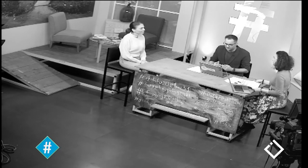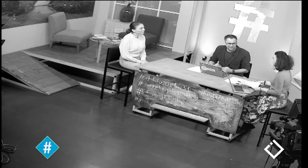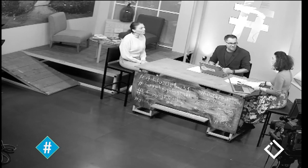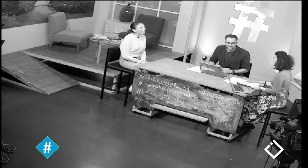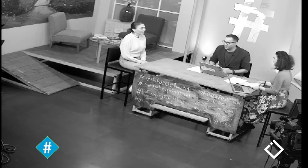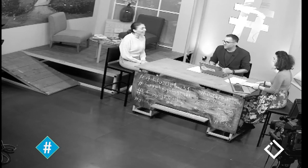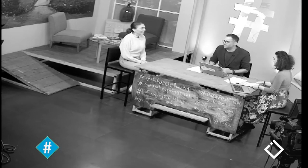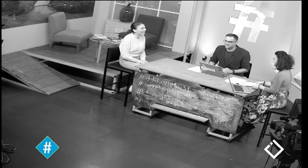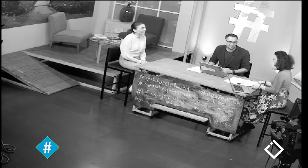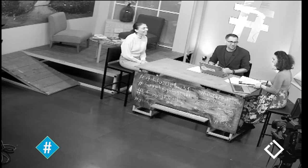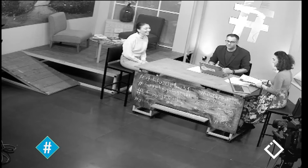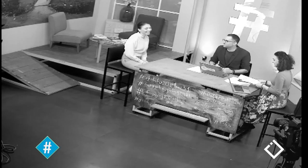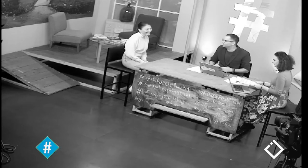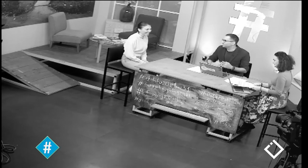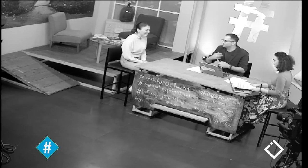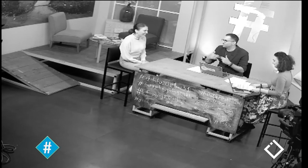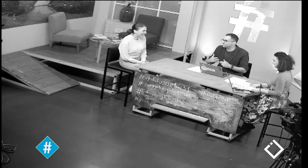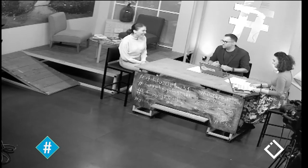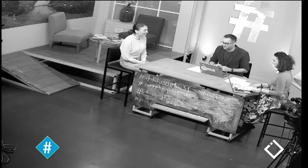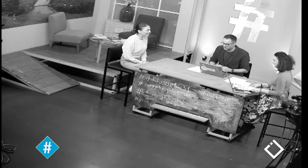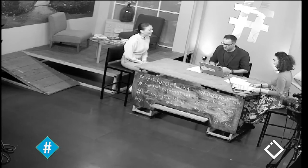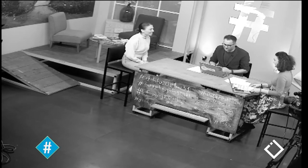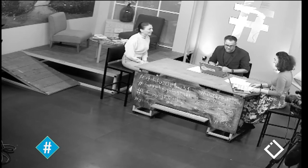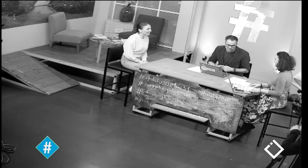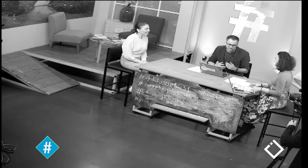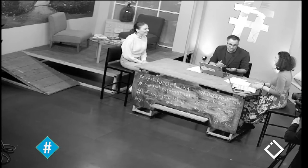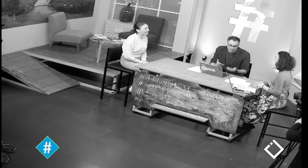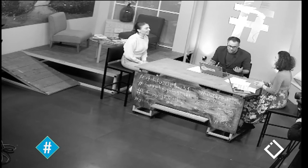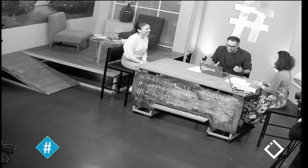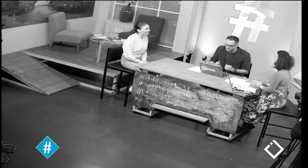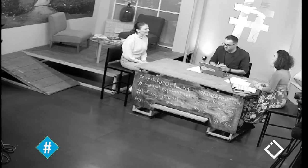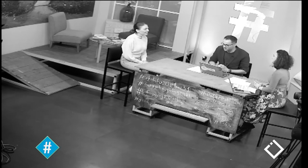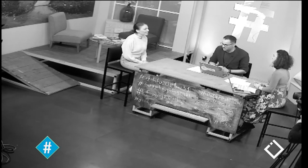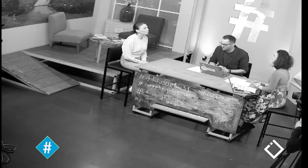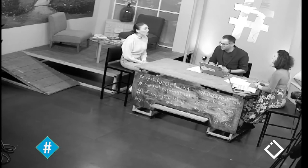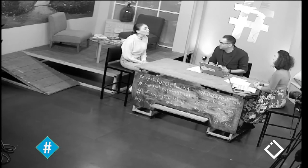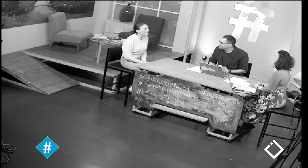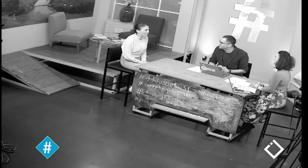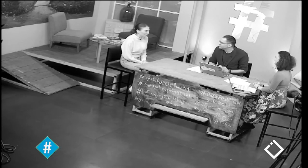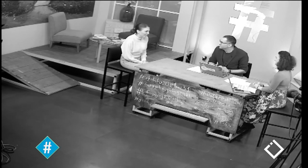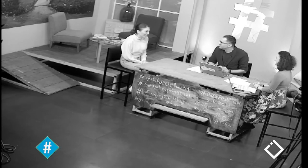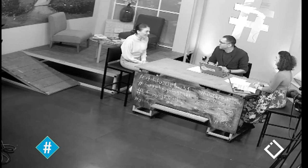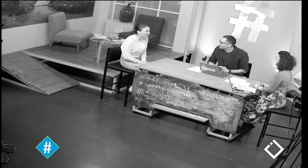ბეძებით ინტერნეტის საშუალებით როგორ იყო გამარჯობა ჟესტურ ენაზე, მაგრამ სამწუხაროდ ჩვენ ვერ მივაგნეთ ამ ყველაფერს. სამწუხაროდ არ ვიცი. ხო, აი